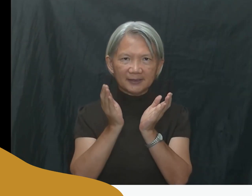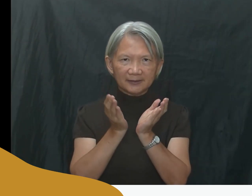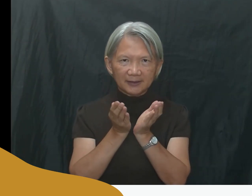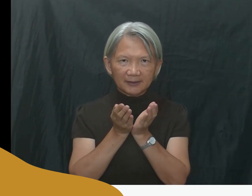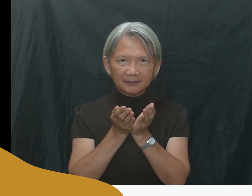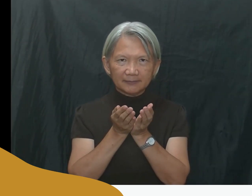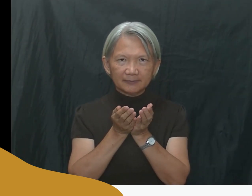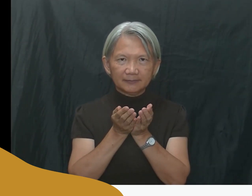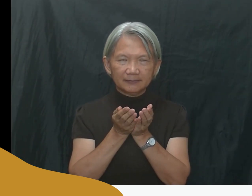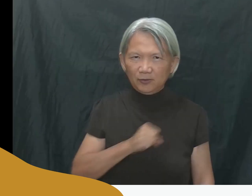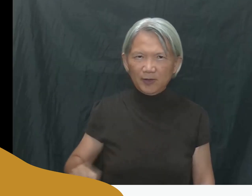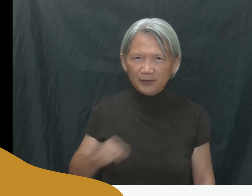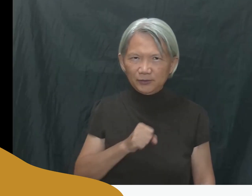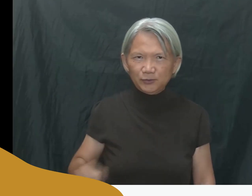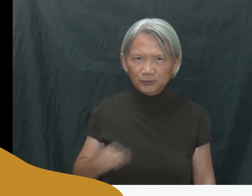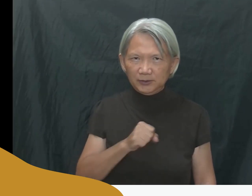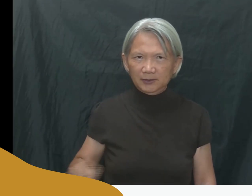的，快速的，